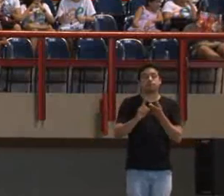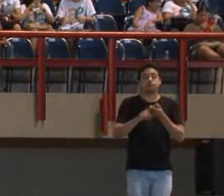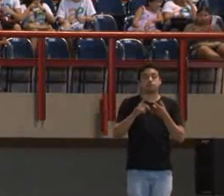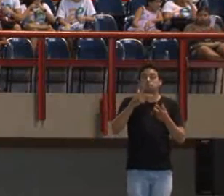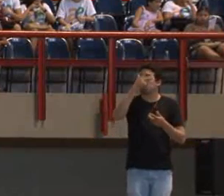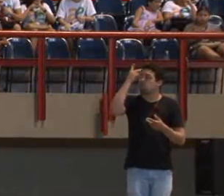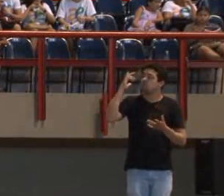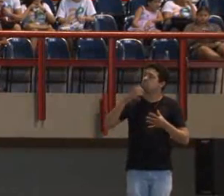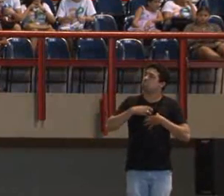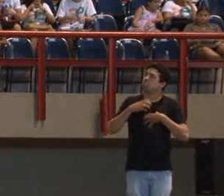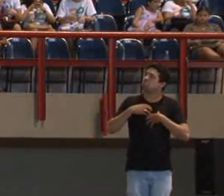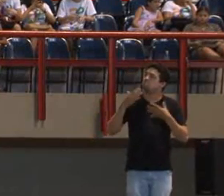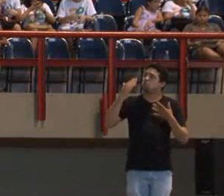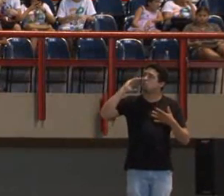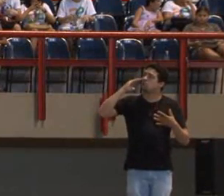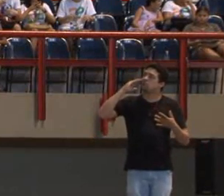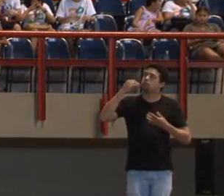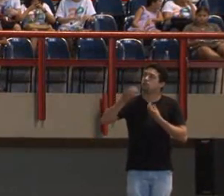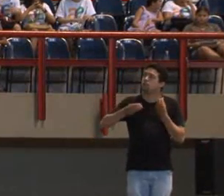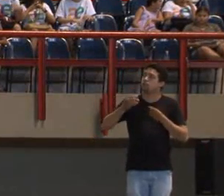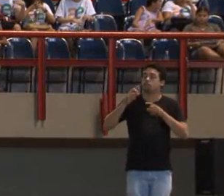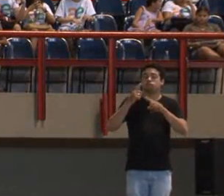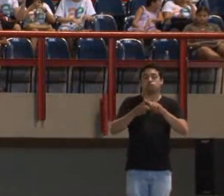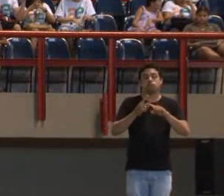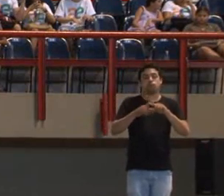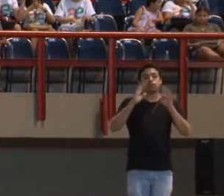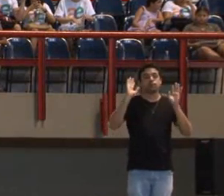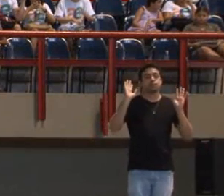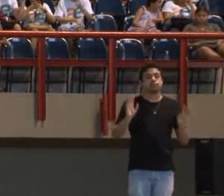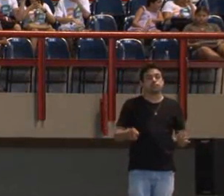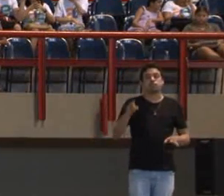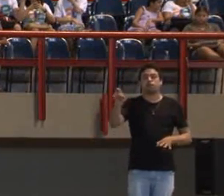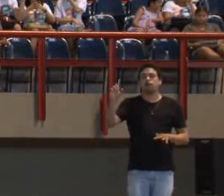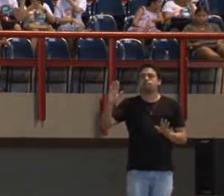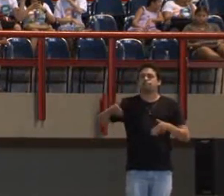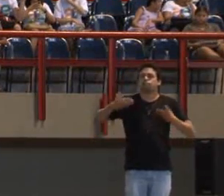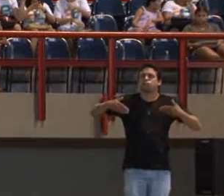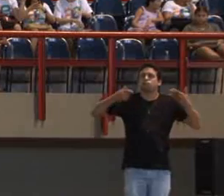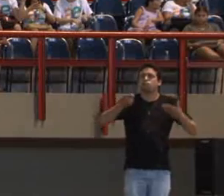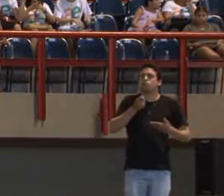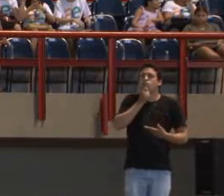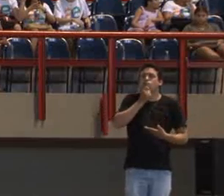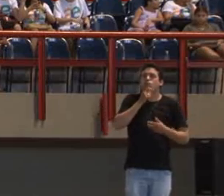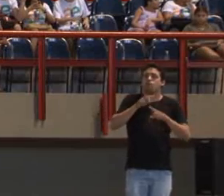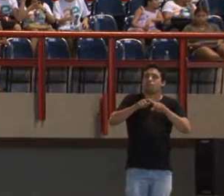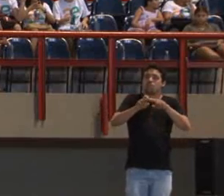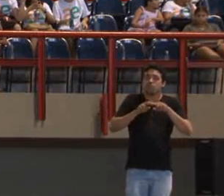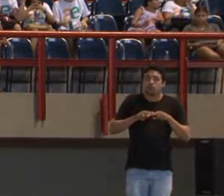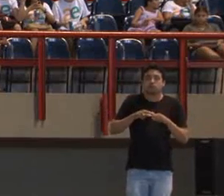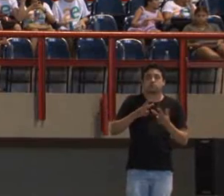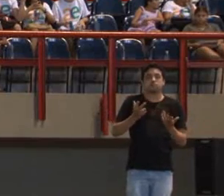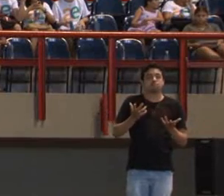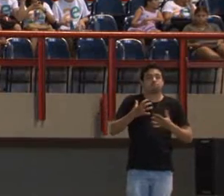utilidade naquilo. E convenhamos, se uma coisa não te motiva, ela não te